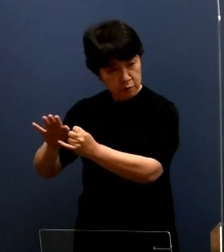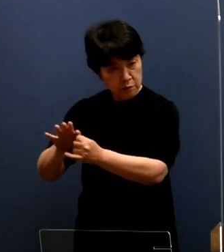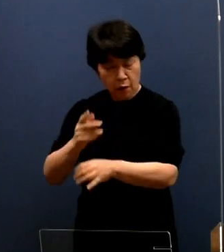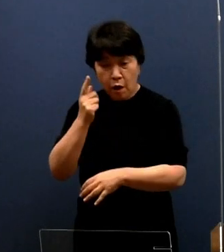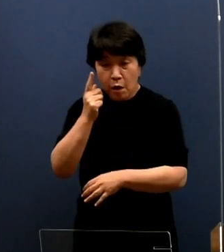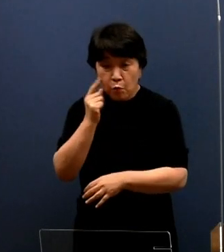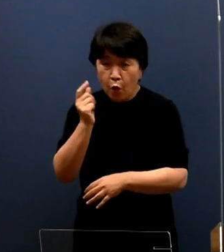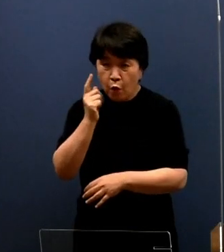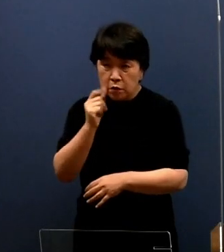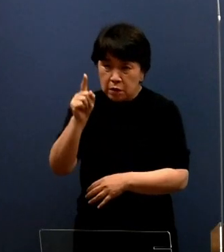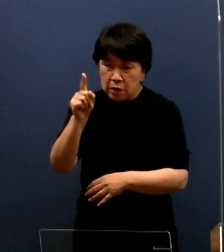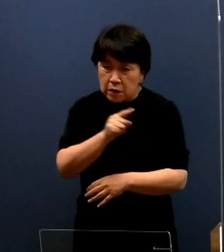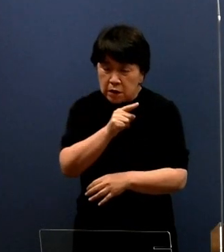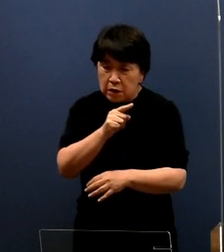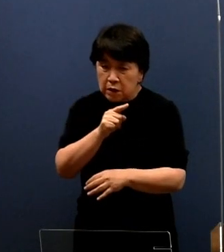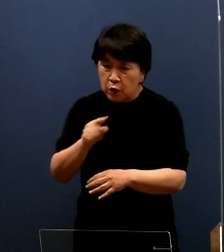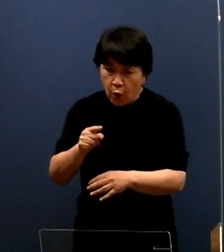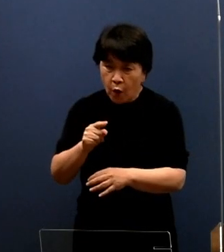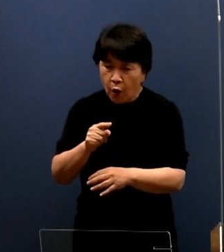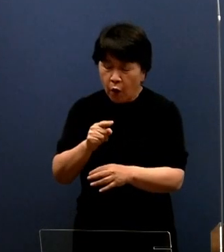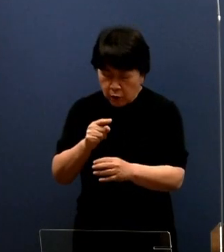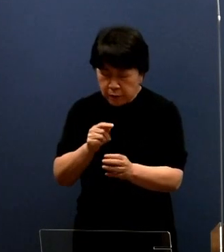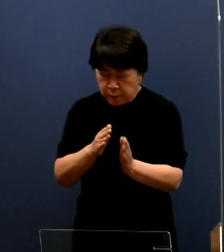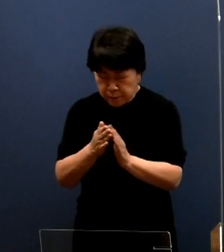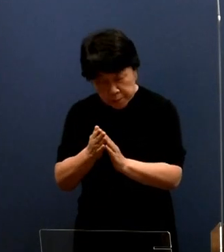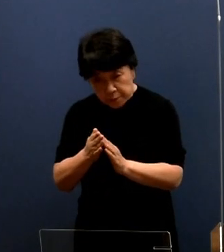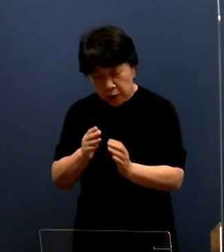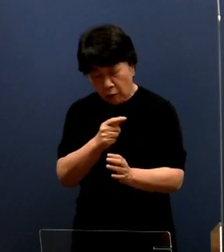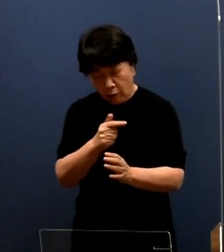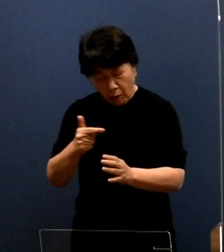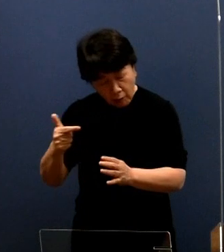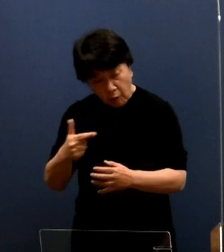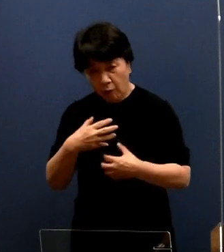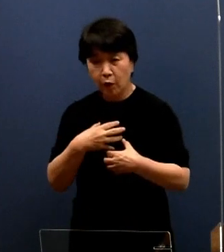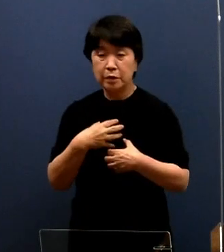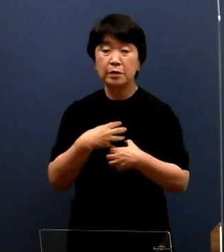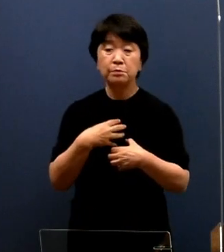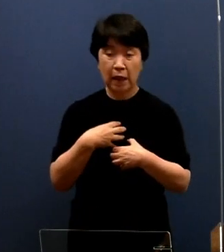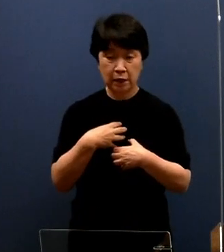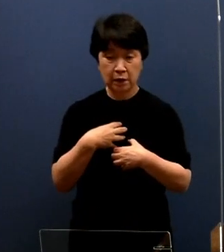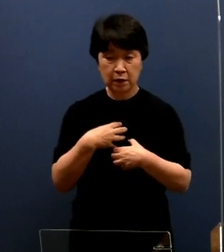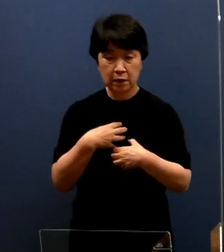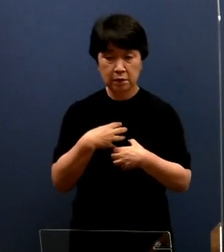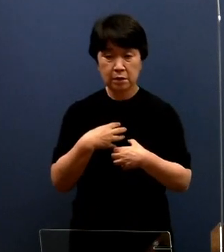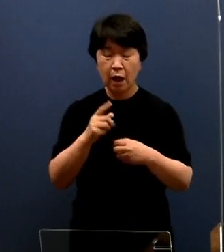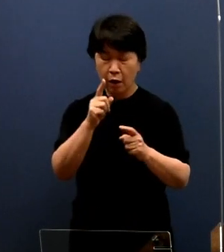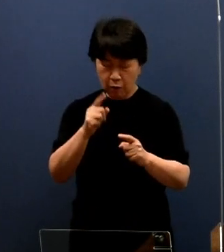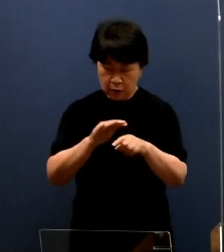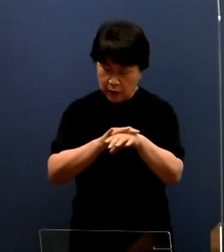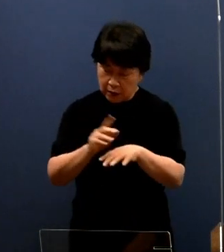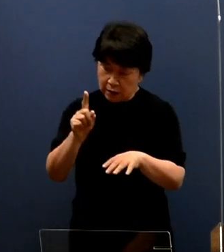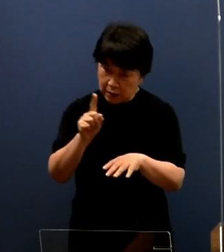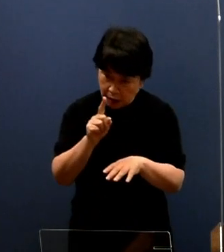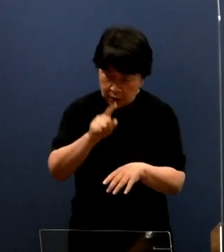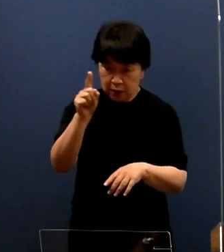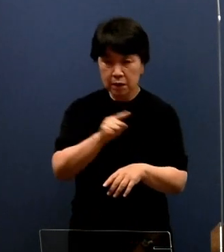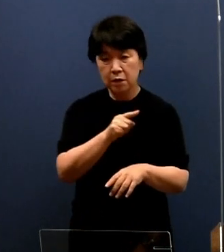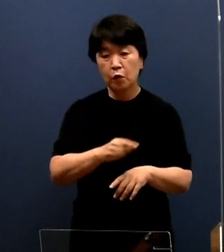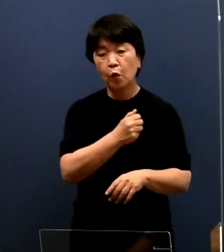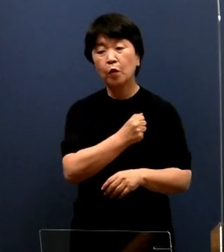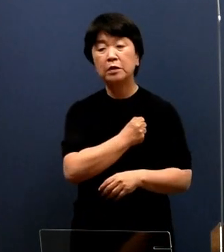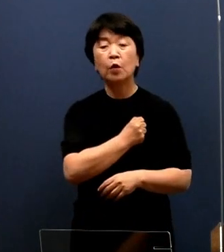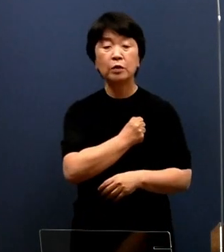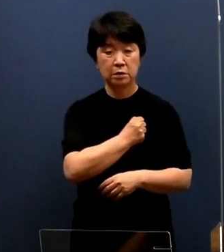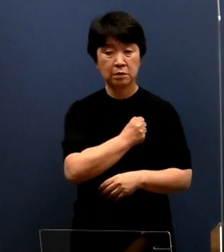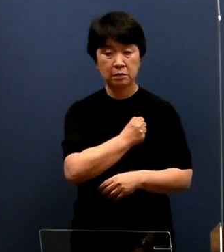よ。人的被害があるかどうかっていうのが災害の甚大さの一番のポイントですからね。そういう意味